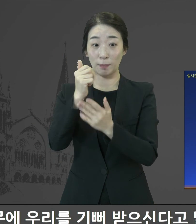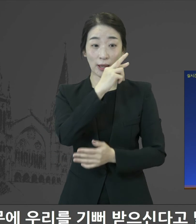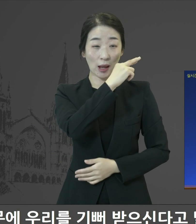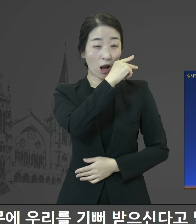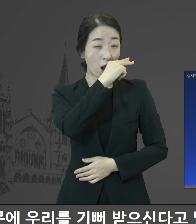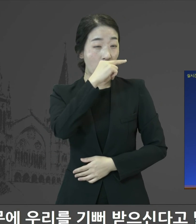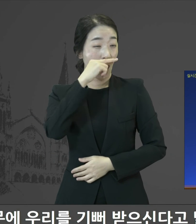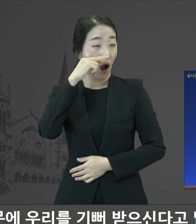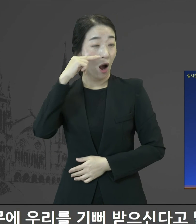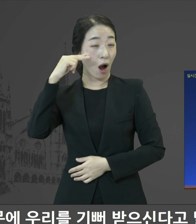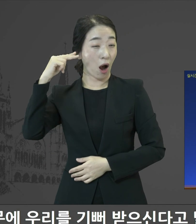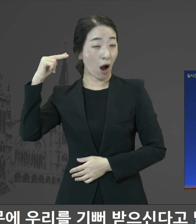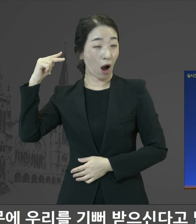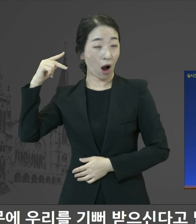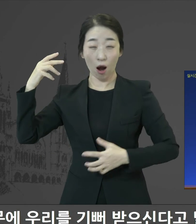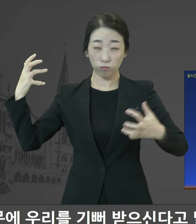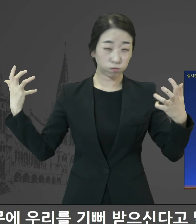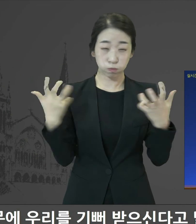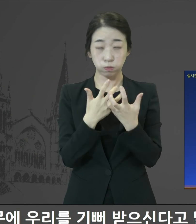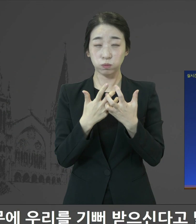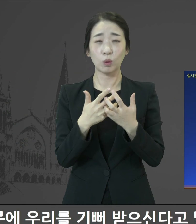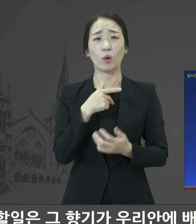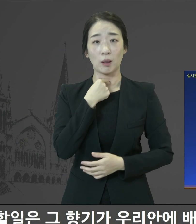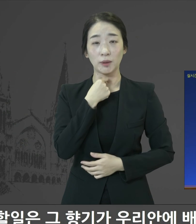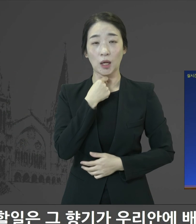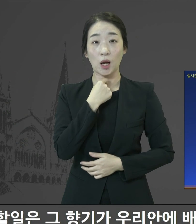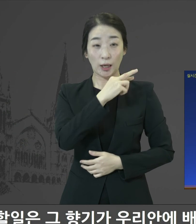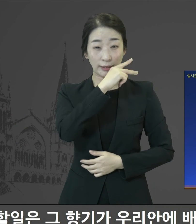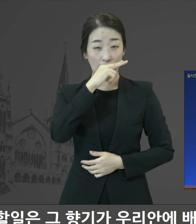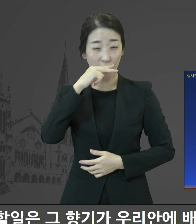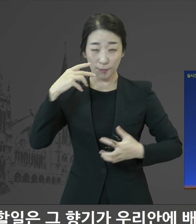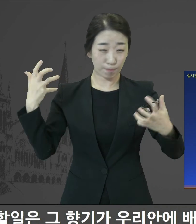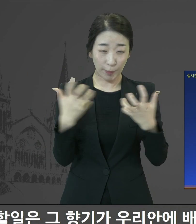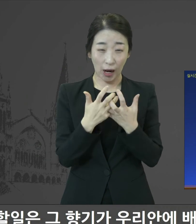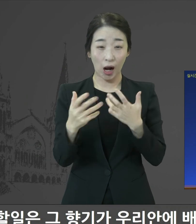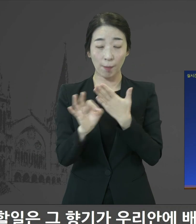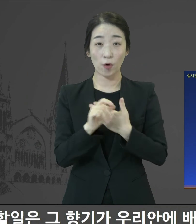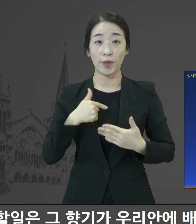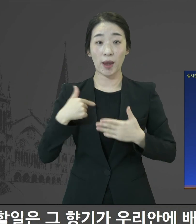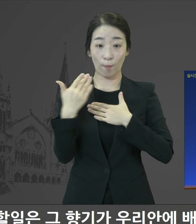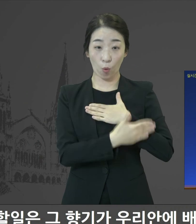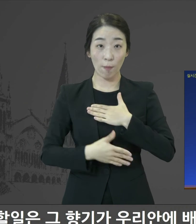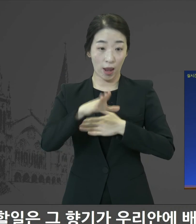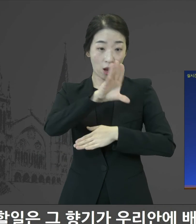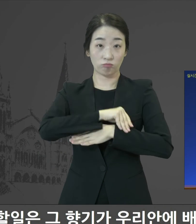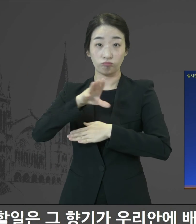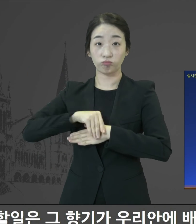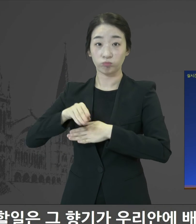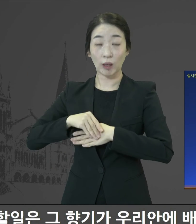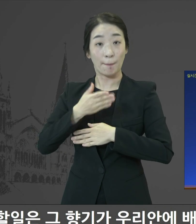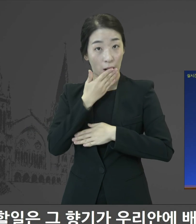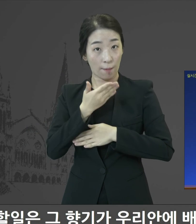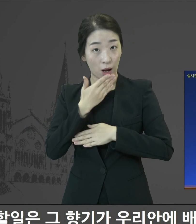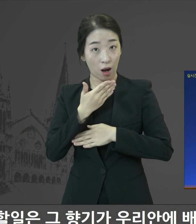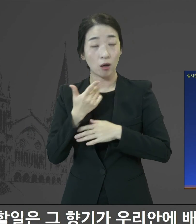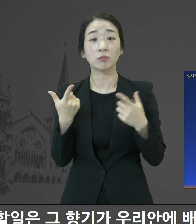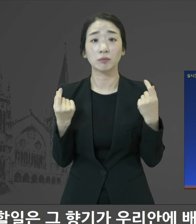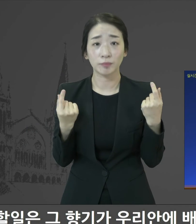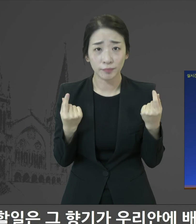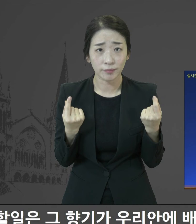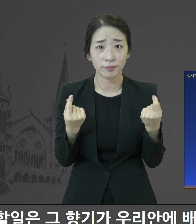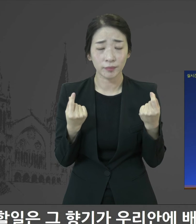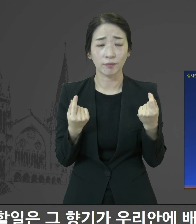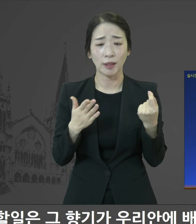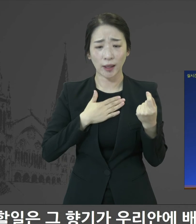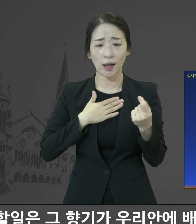향기는 많이 나면 냄새가 배잖아요. 향기가 가득한 곳에 있으면 그 향기는 우리에게도 배잖아요. 내가